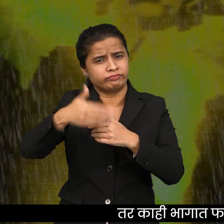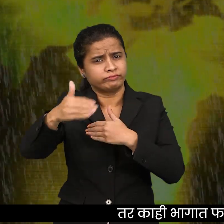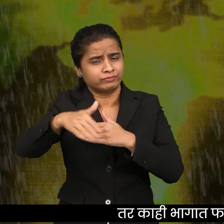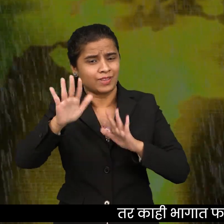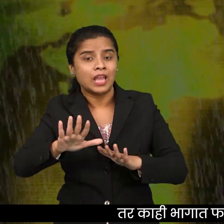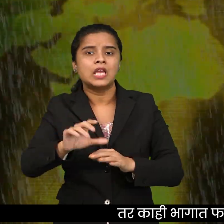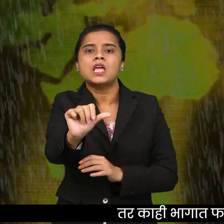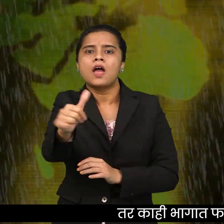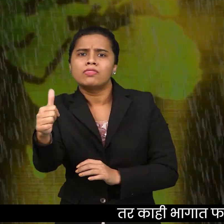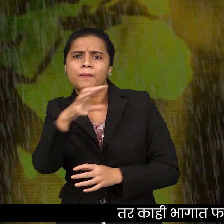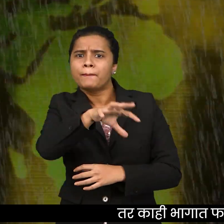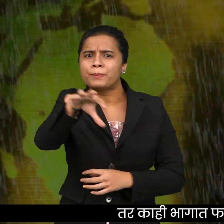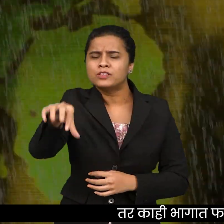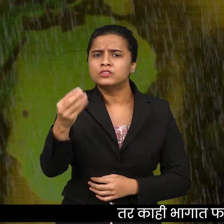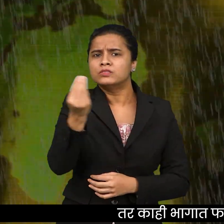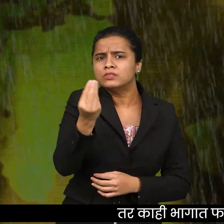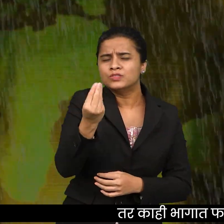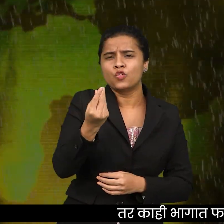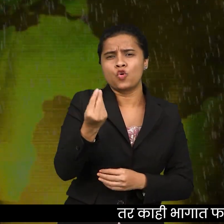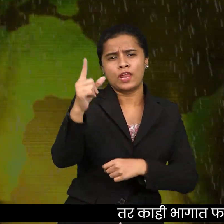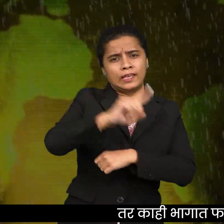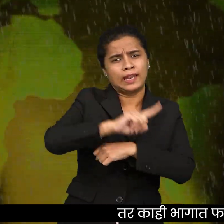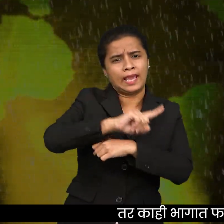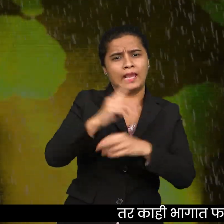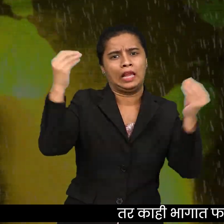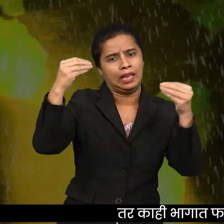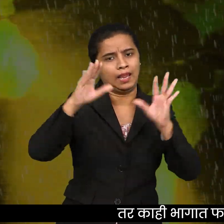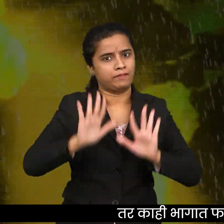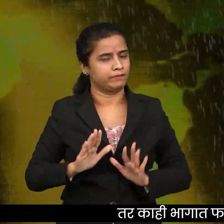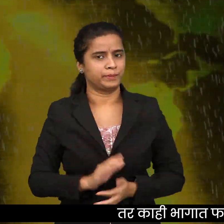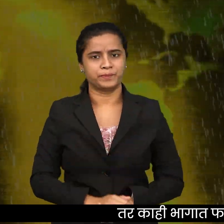तर काही भागात फक्त काही दिवसच पाऊस पडतो.